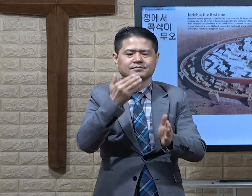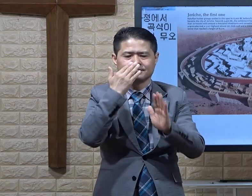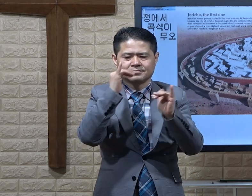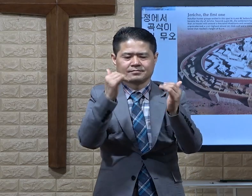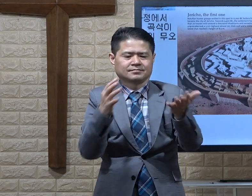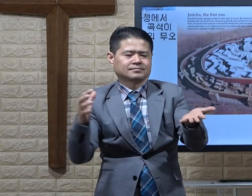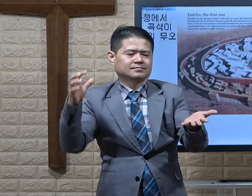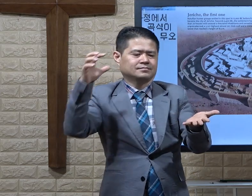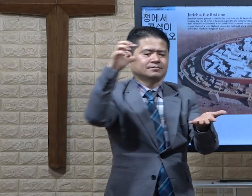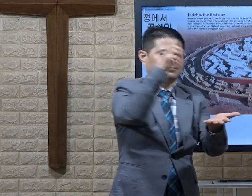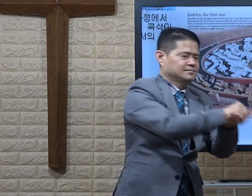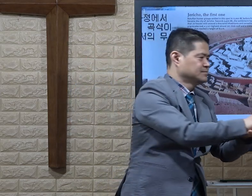그래서